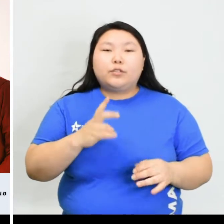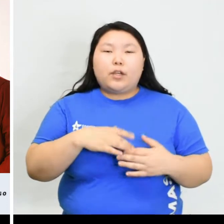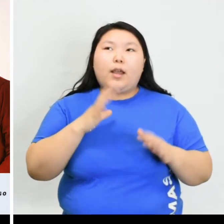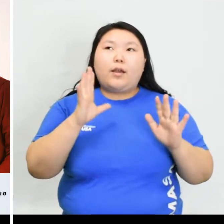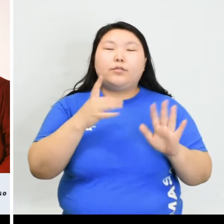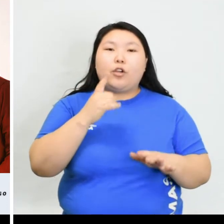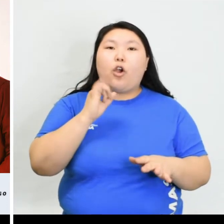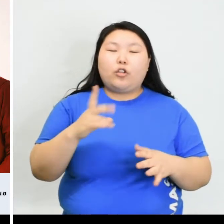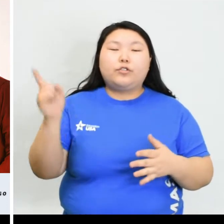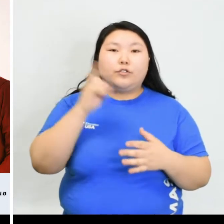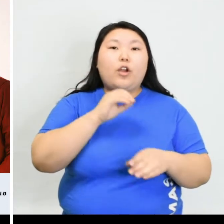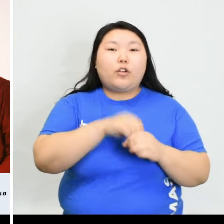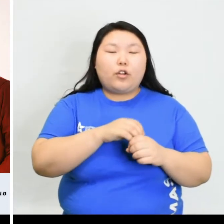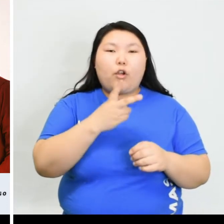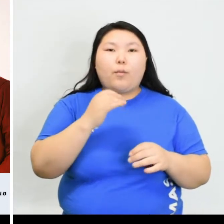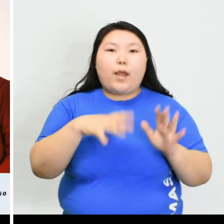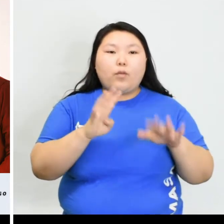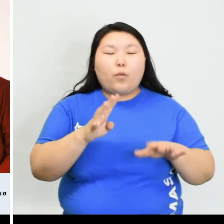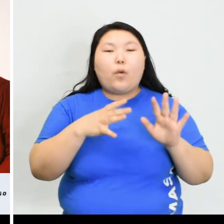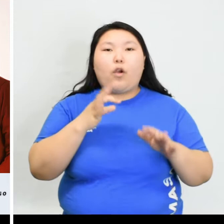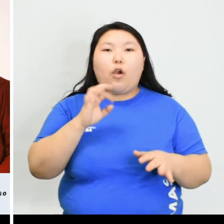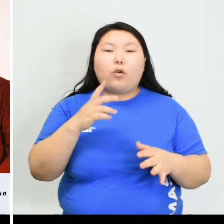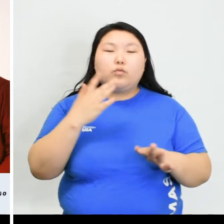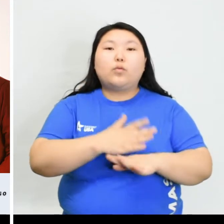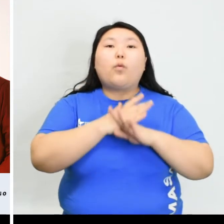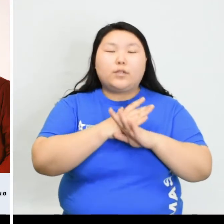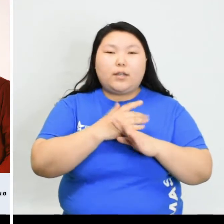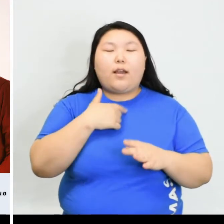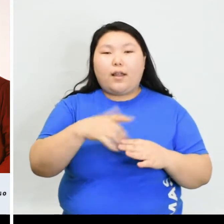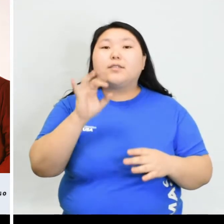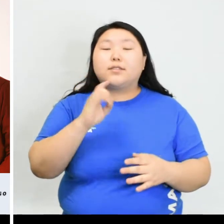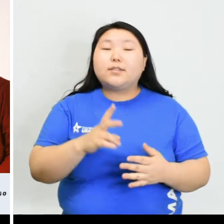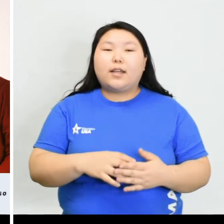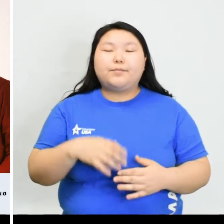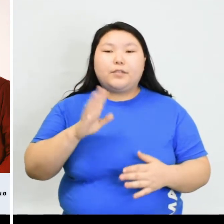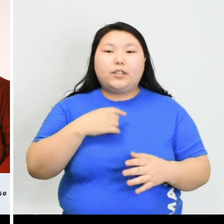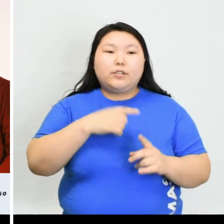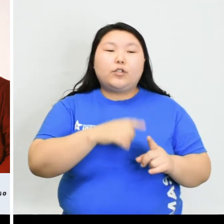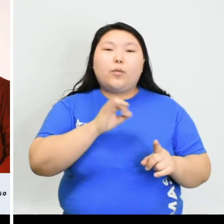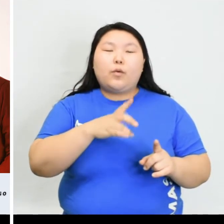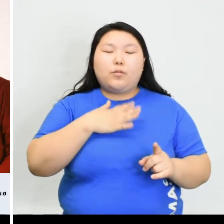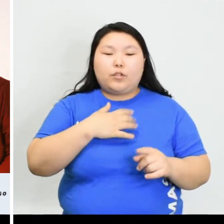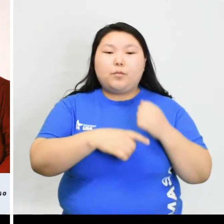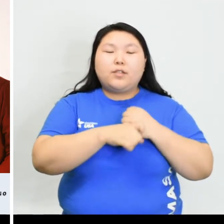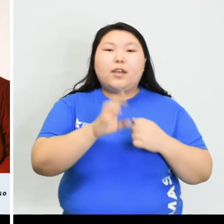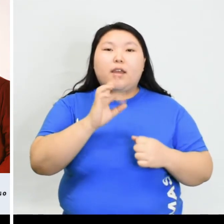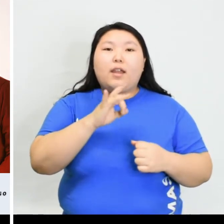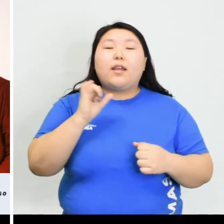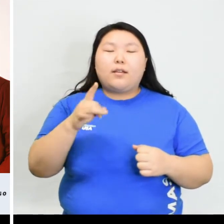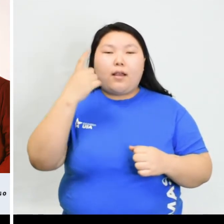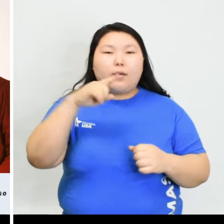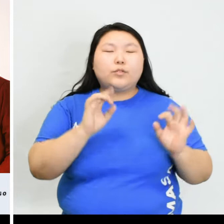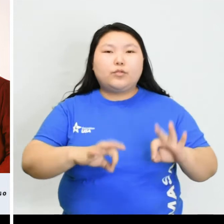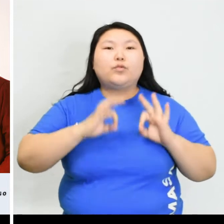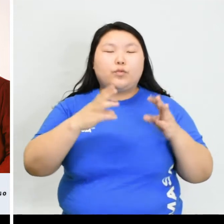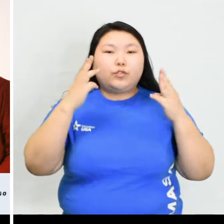тий. Тэгээ 11 онд орол тэгээд баг 14 он дусгал гэсэн да. Тий, тэр бол миний мэрэгжлийн карьерийн